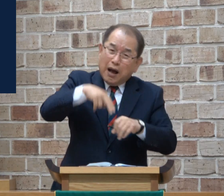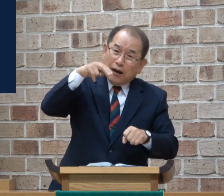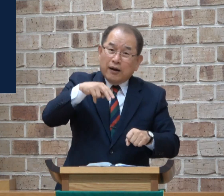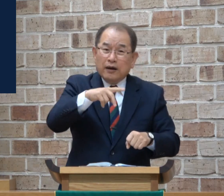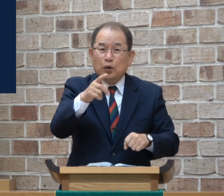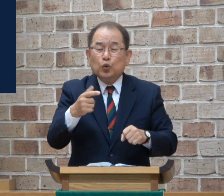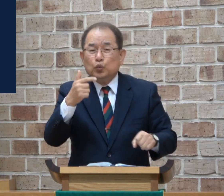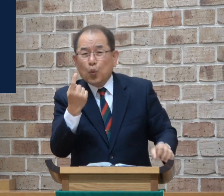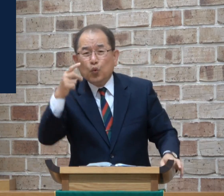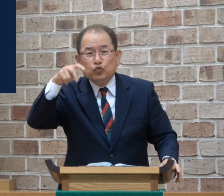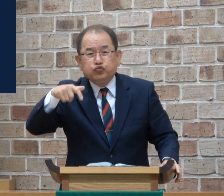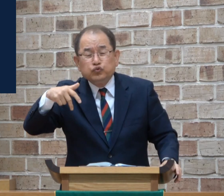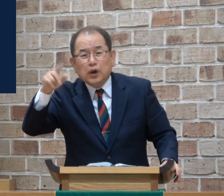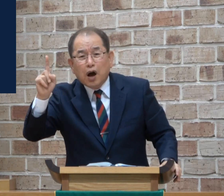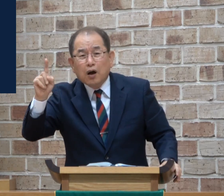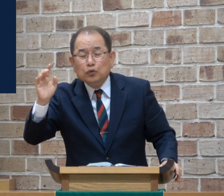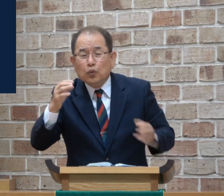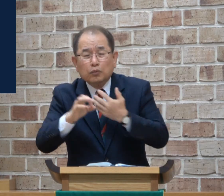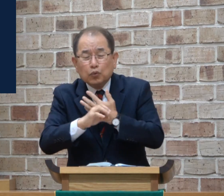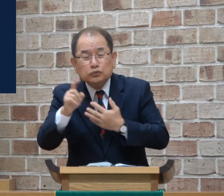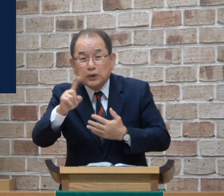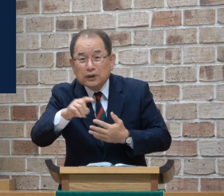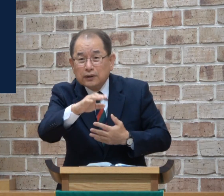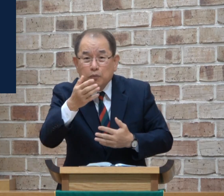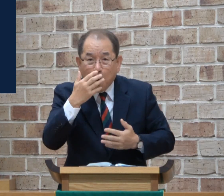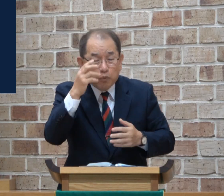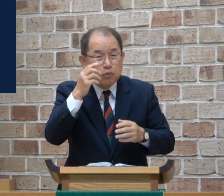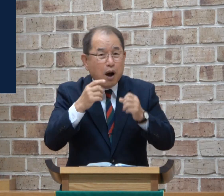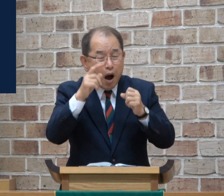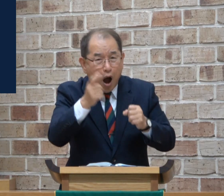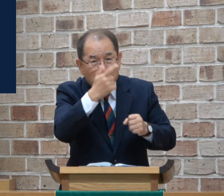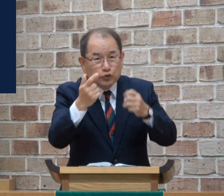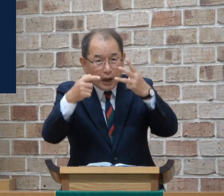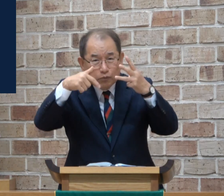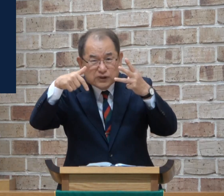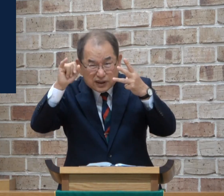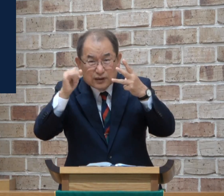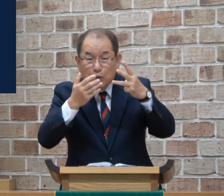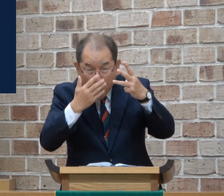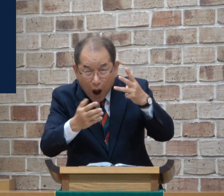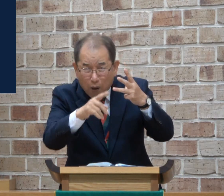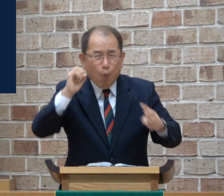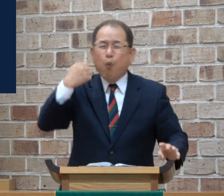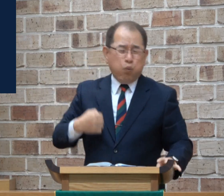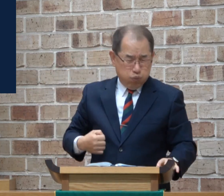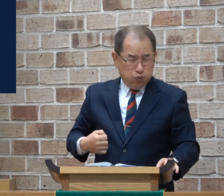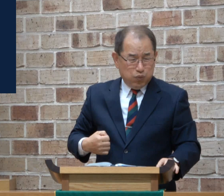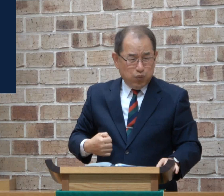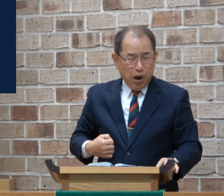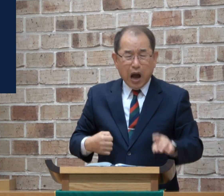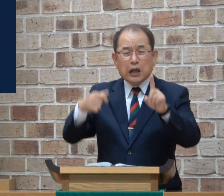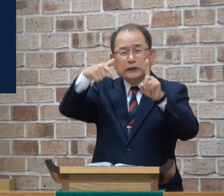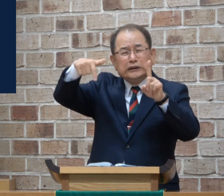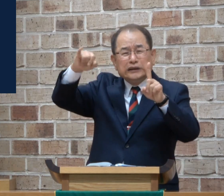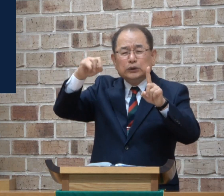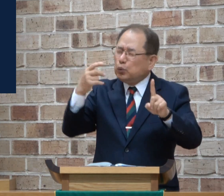되는 경우도 있습니다. 그런 사람들은 새끼를 다 먹기가 어렵습니다. 아주 한 끼도 먹기 어려운